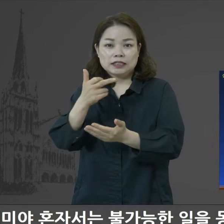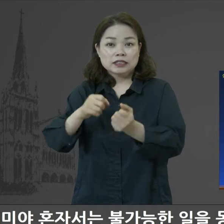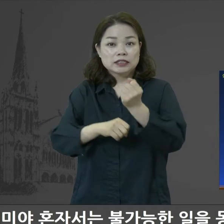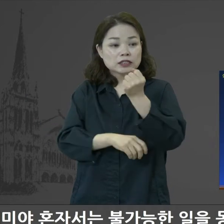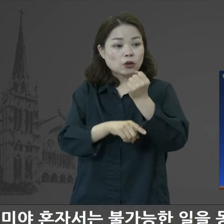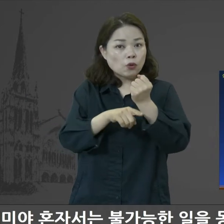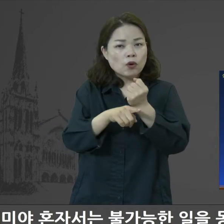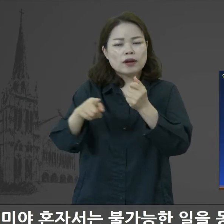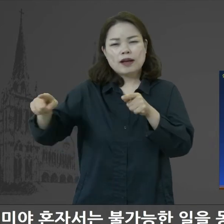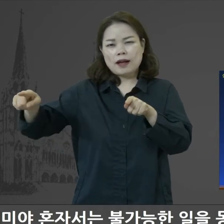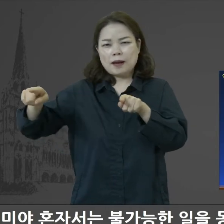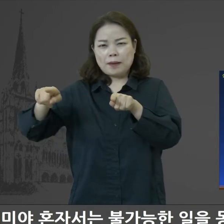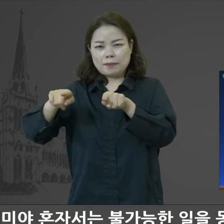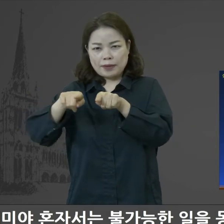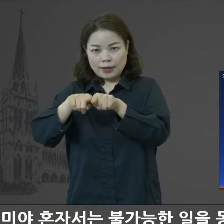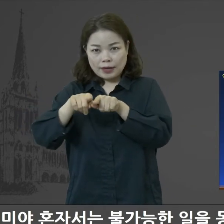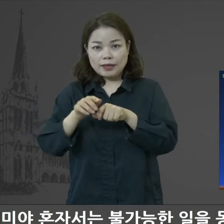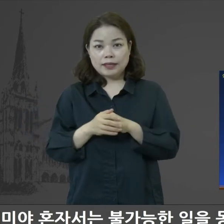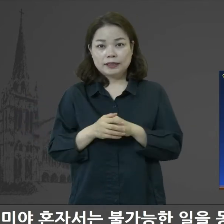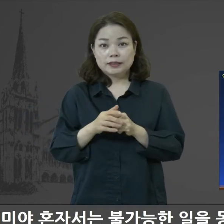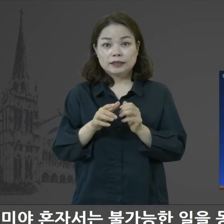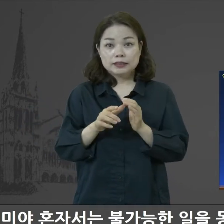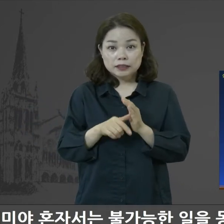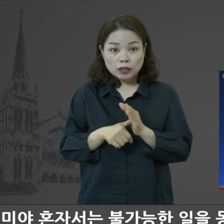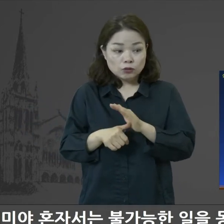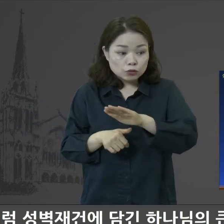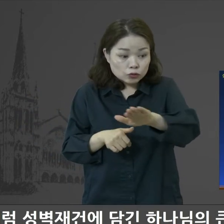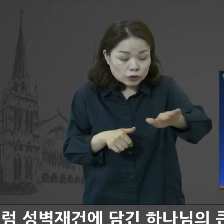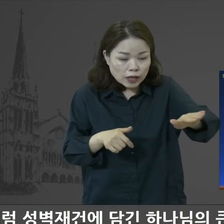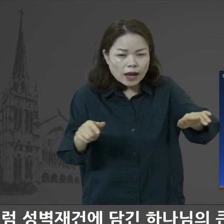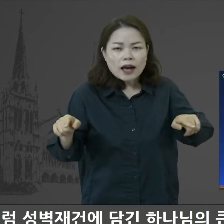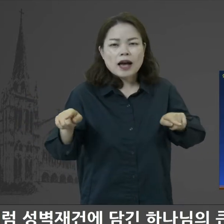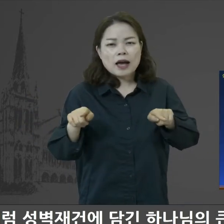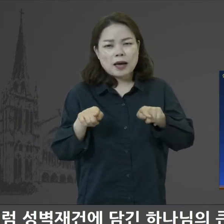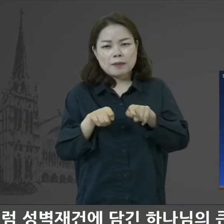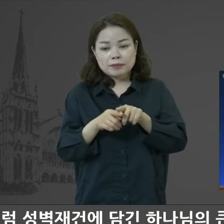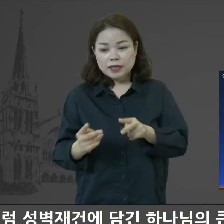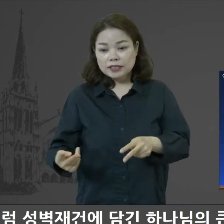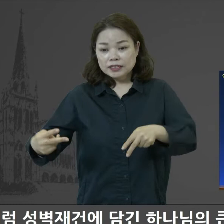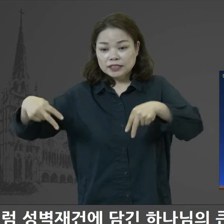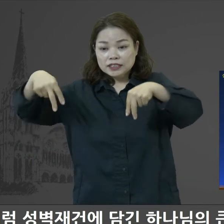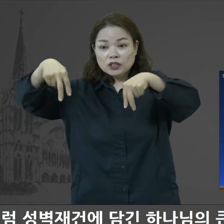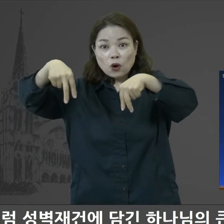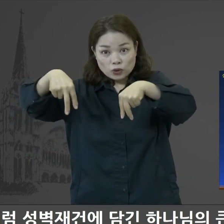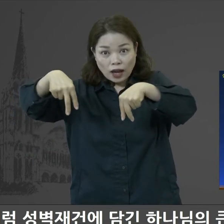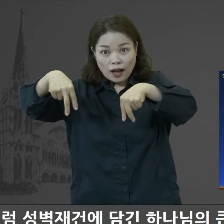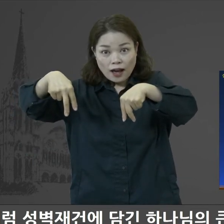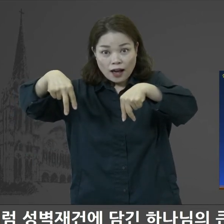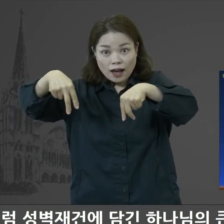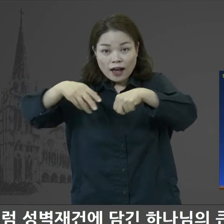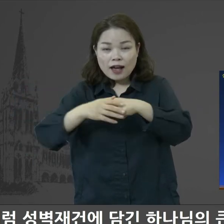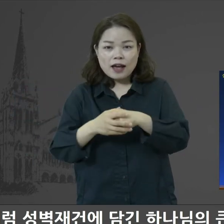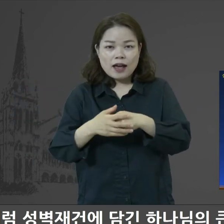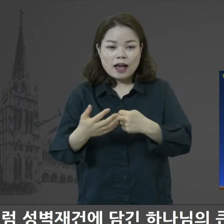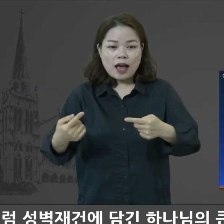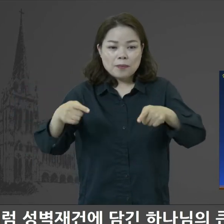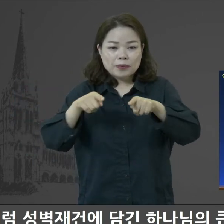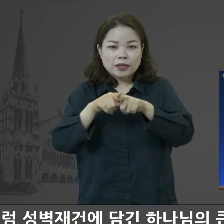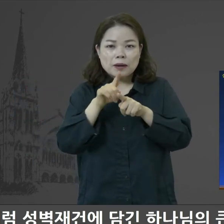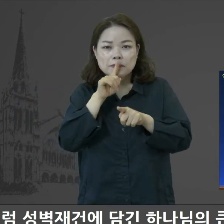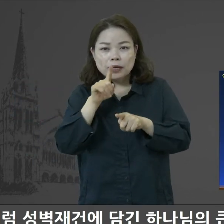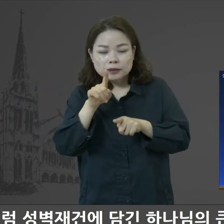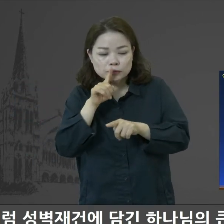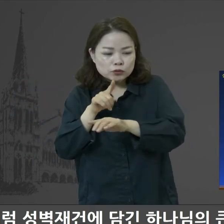원리는 함께의 원리인데, 이 시간 우리가 이 함께 일어나, 이 함께라는 말씀 앞에